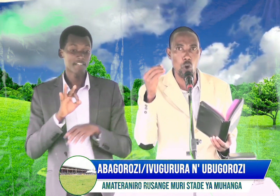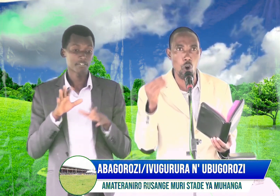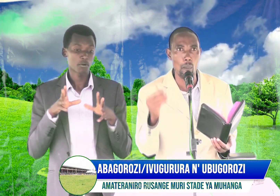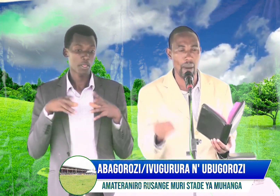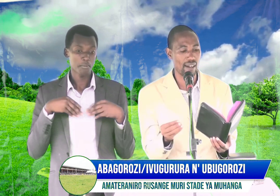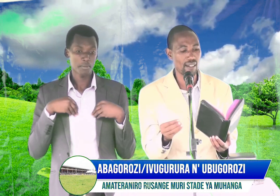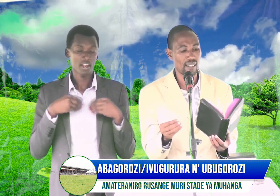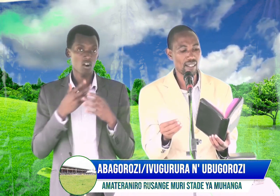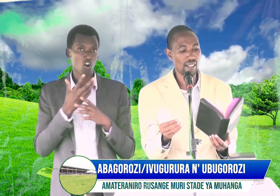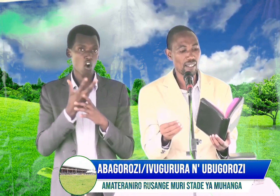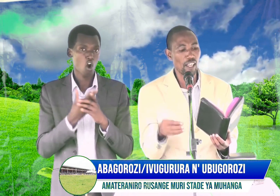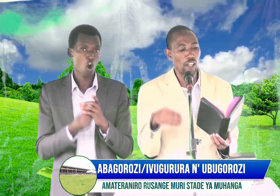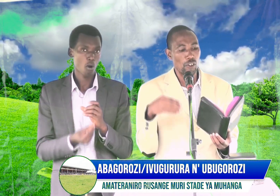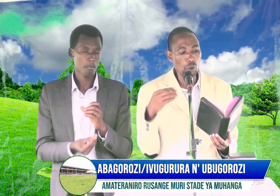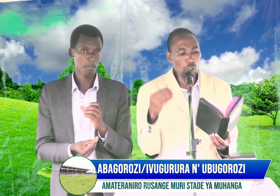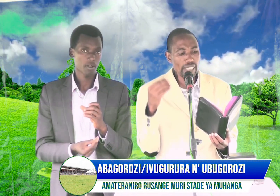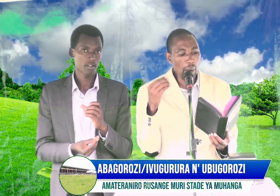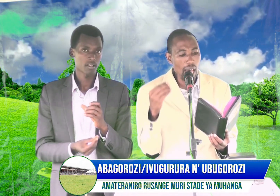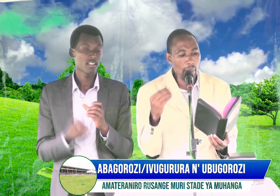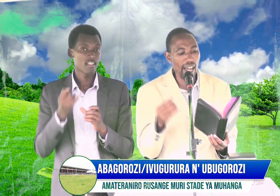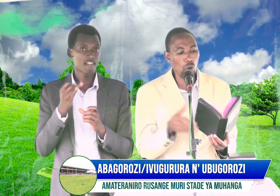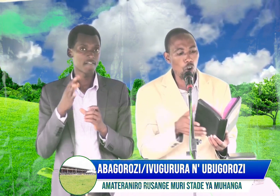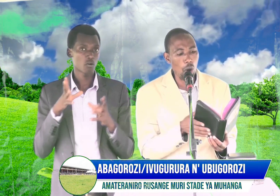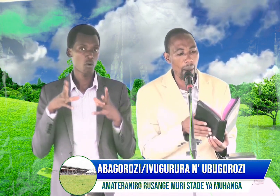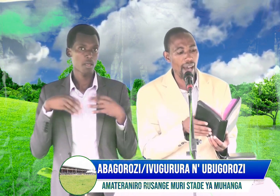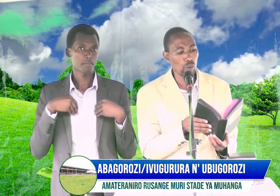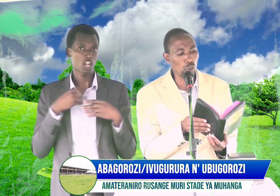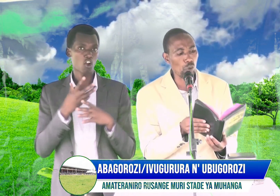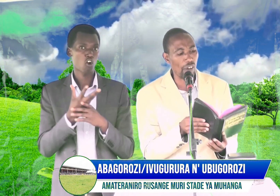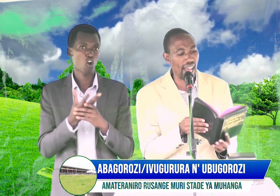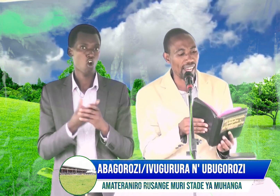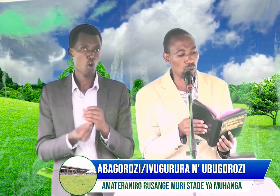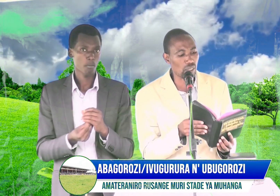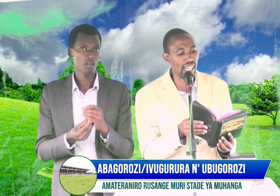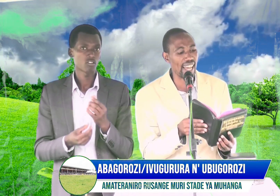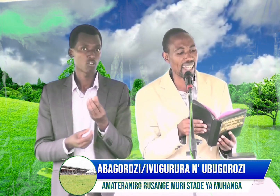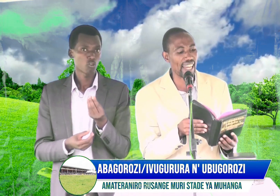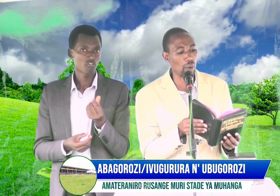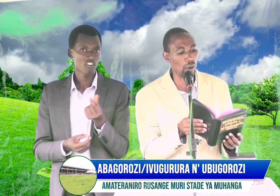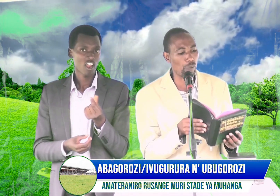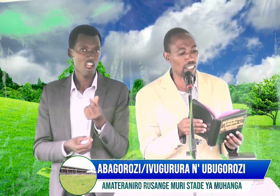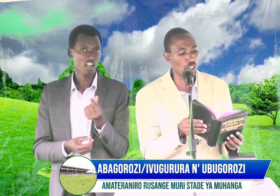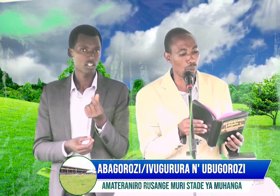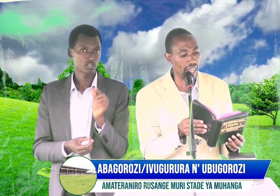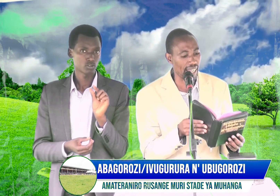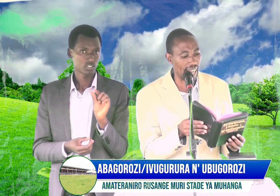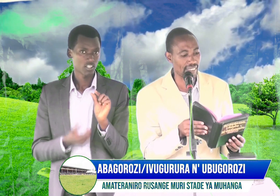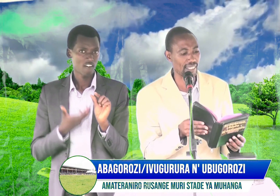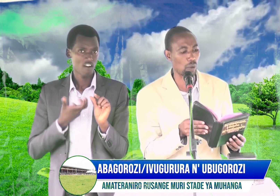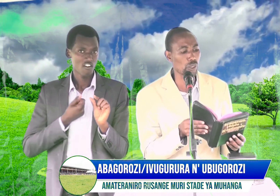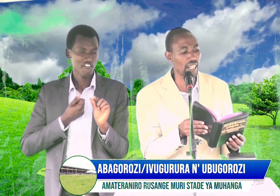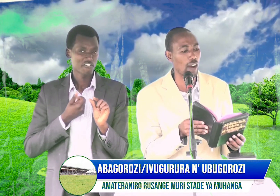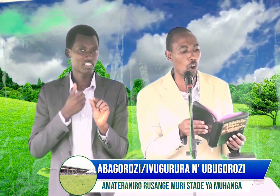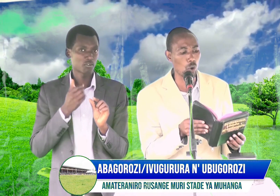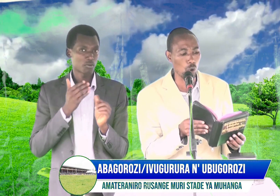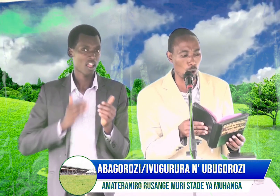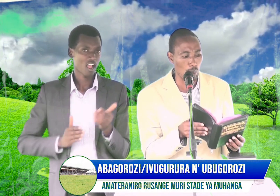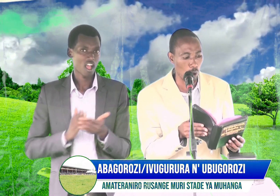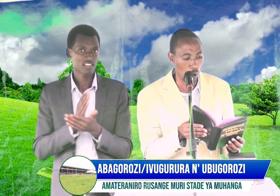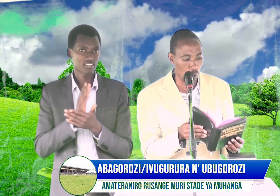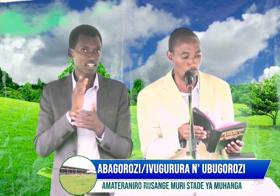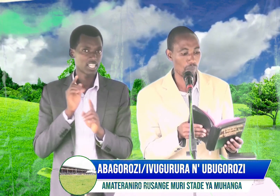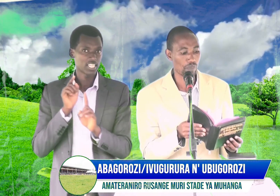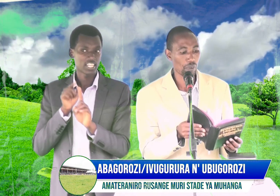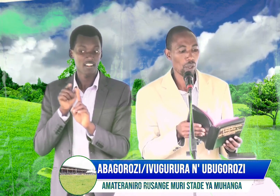ibyo uhomba nujya wemera guhomba n'udufaranga dukeya kandi wari ufitiye uburenganzira kugira ngo